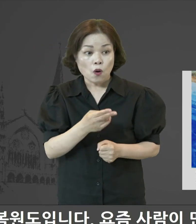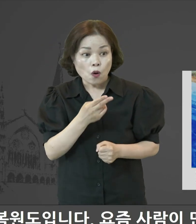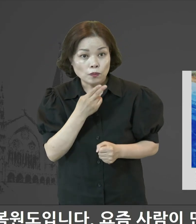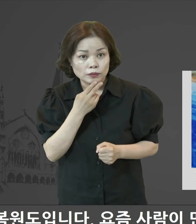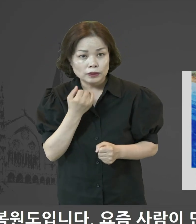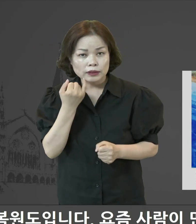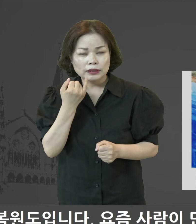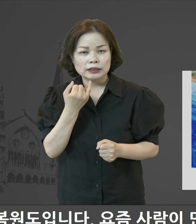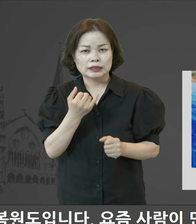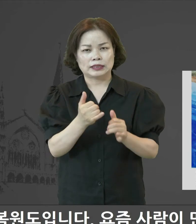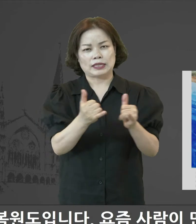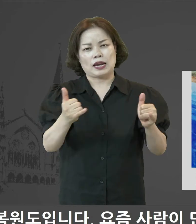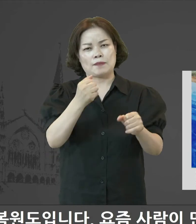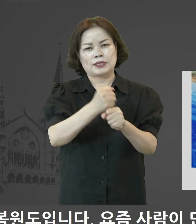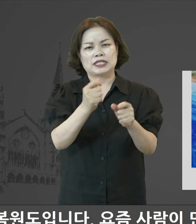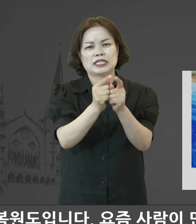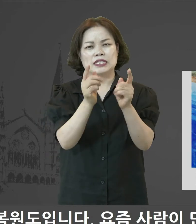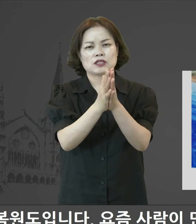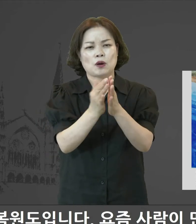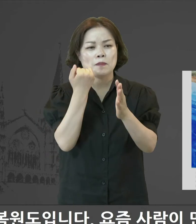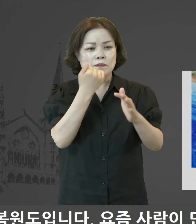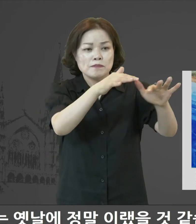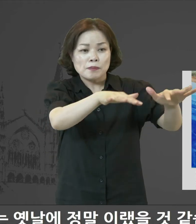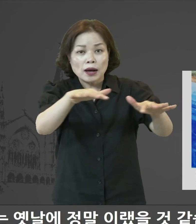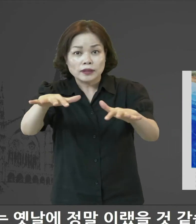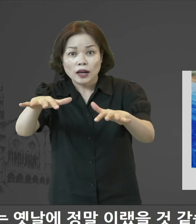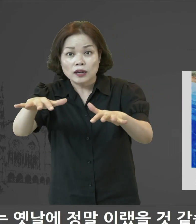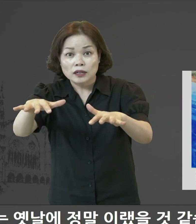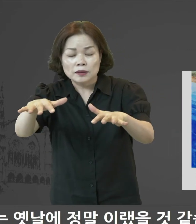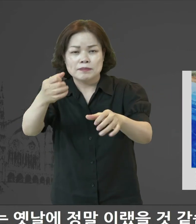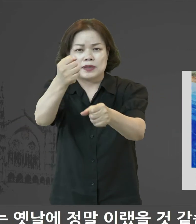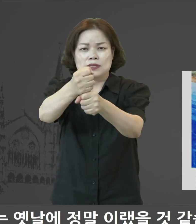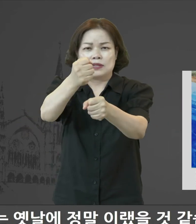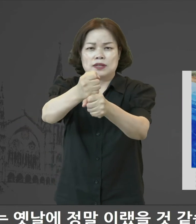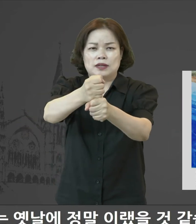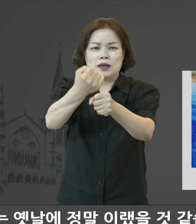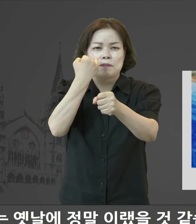항구를 인공적으로 만들었다는 뜻입니다. 그래서 이제 바다에 저렇게